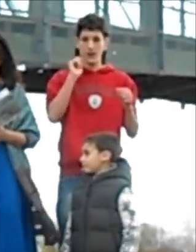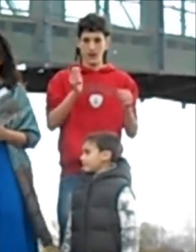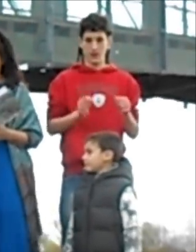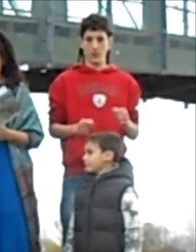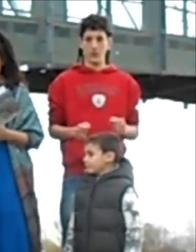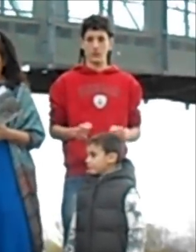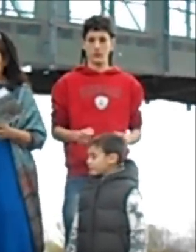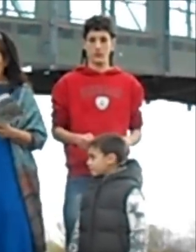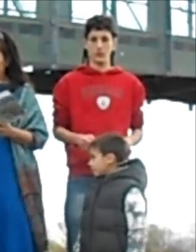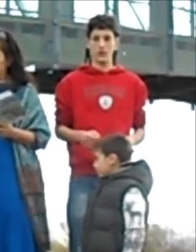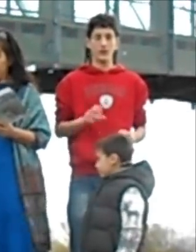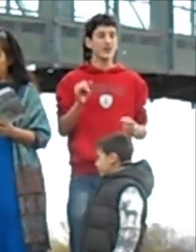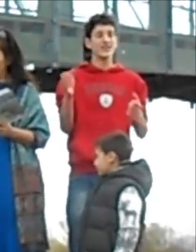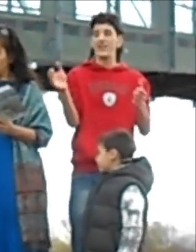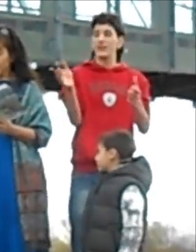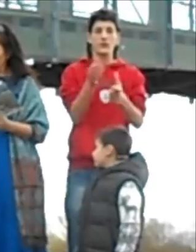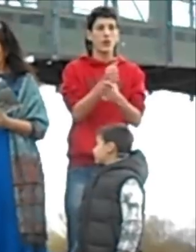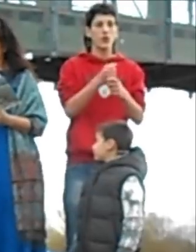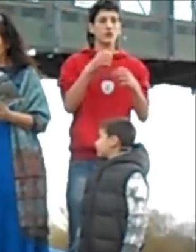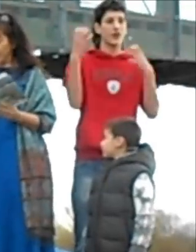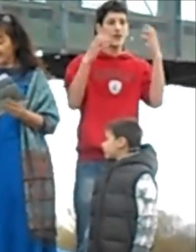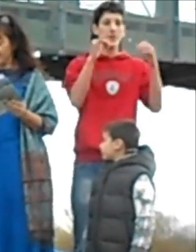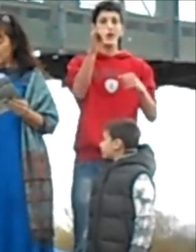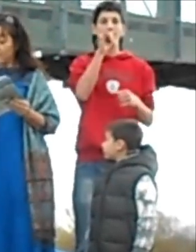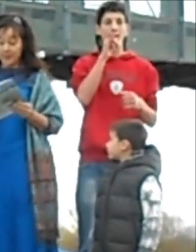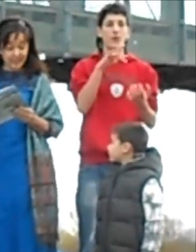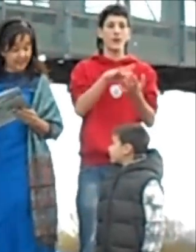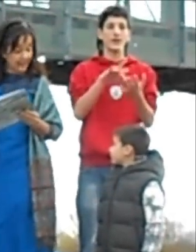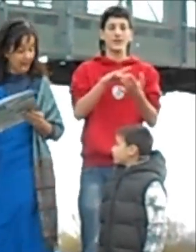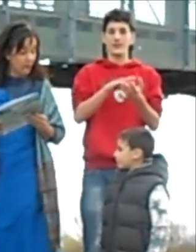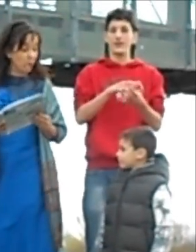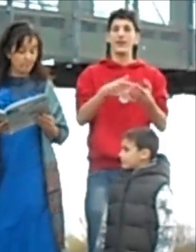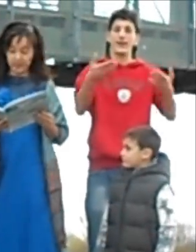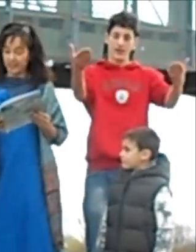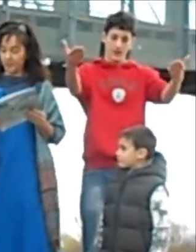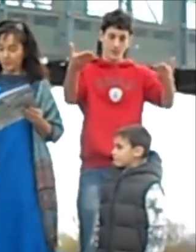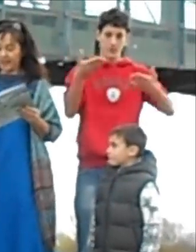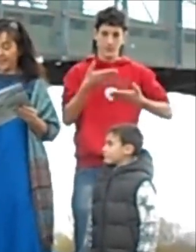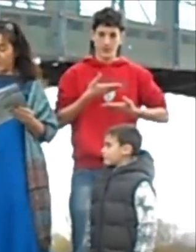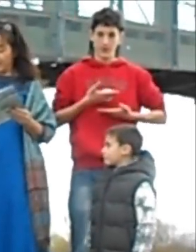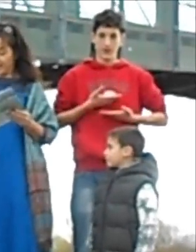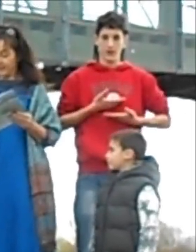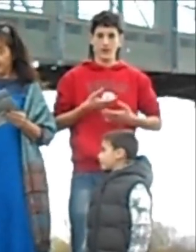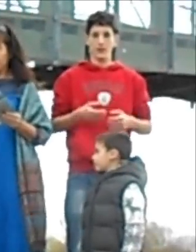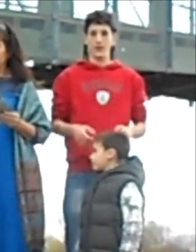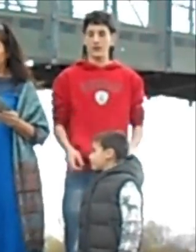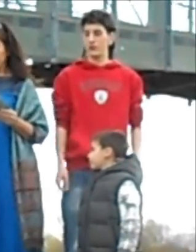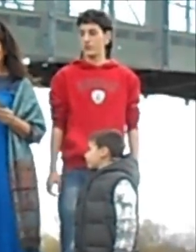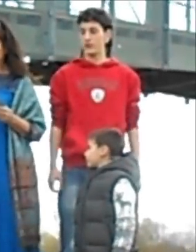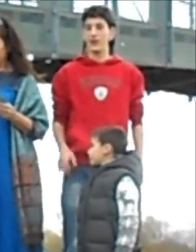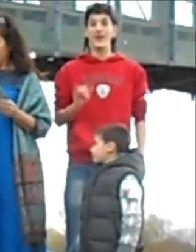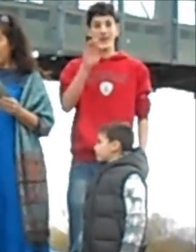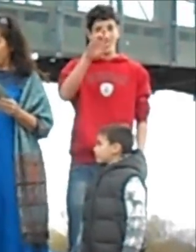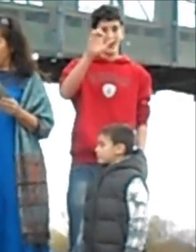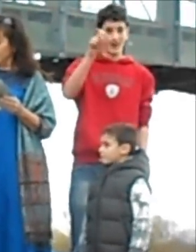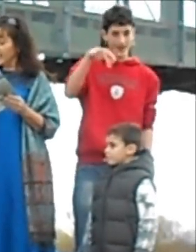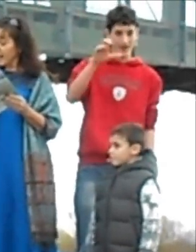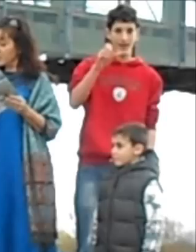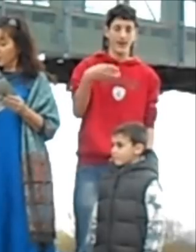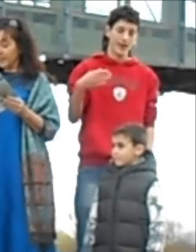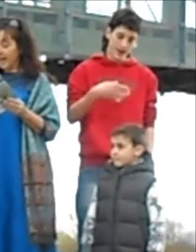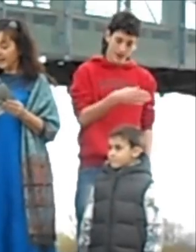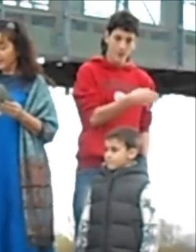antolatu dute. Eta animalia urtar guztiak bertara gonbidatuta daude. Irene,